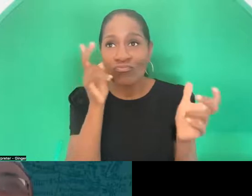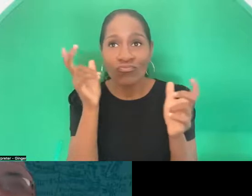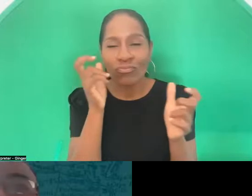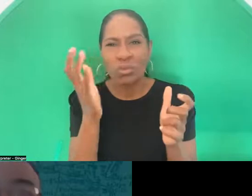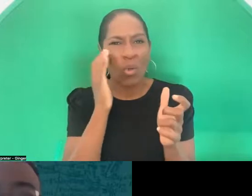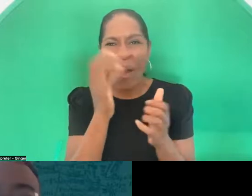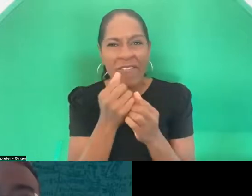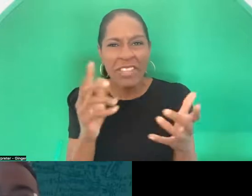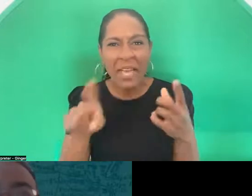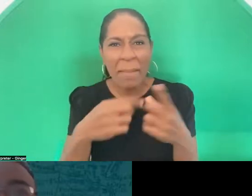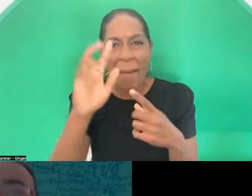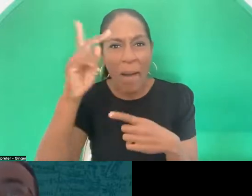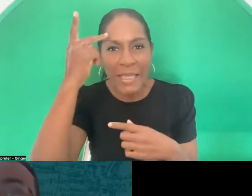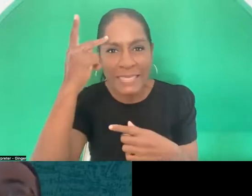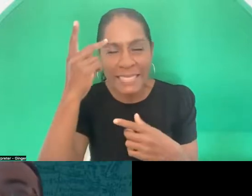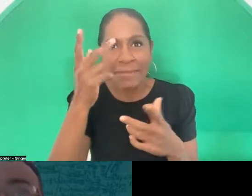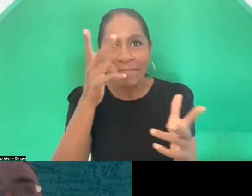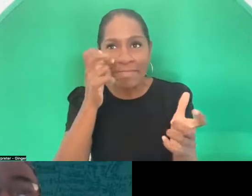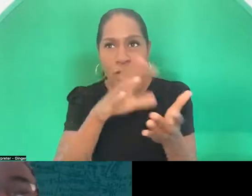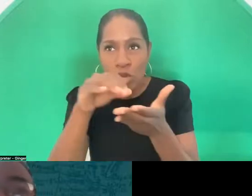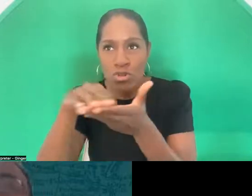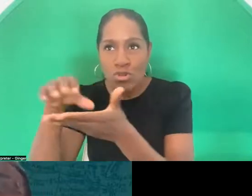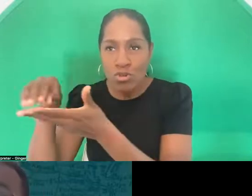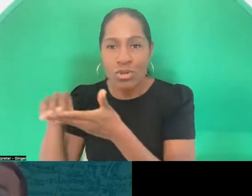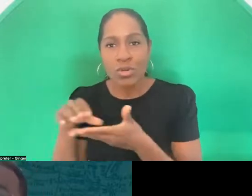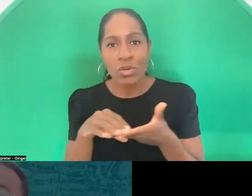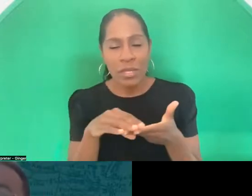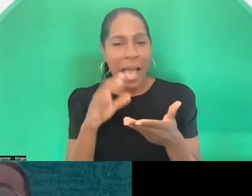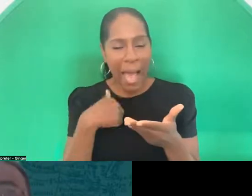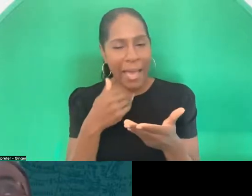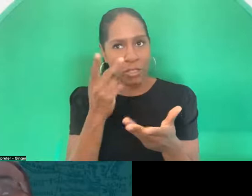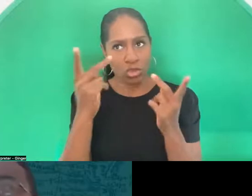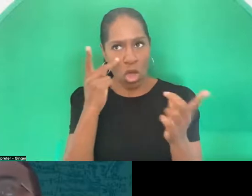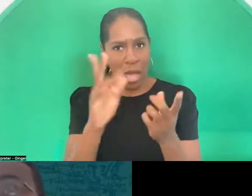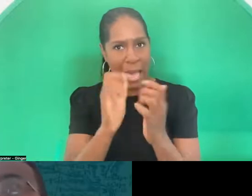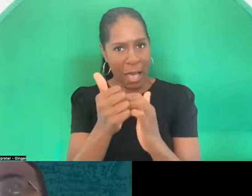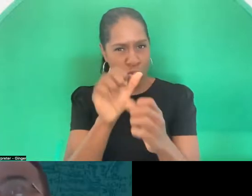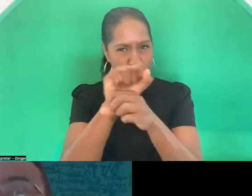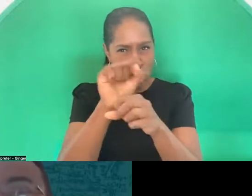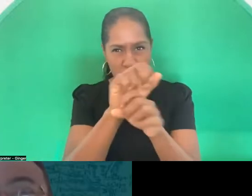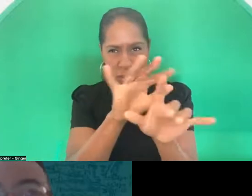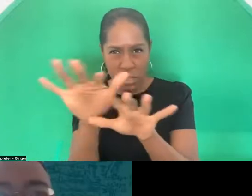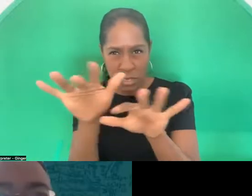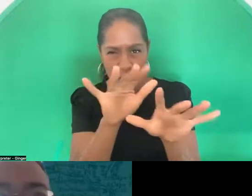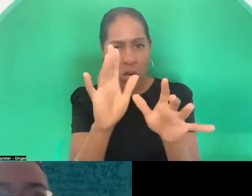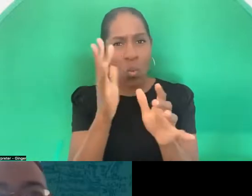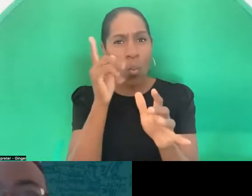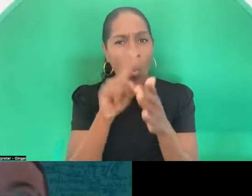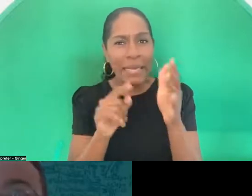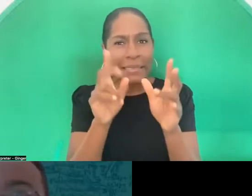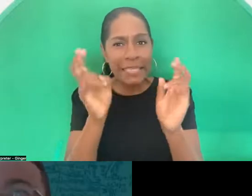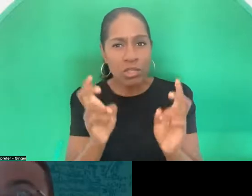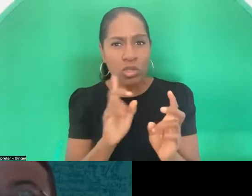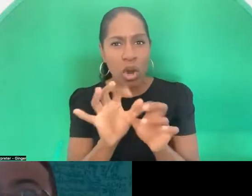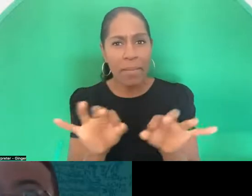internos del juego político no así que yo pude ver cómo funcionaba Y cómo los temas